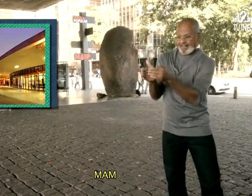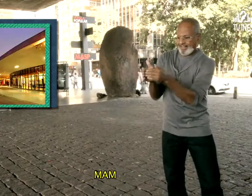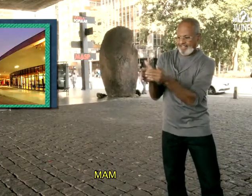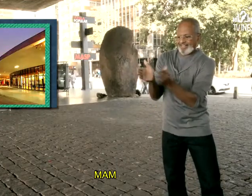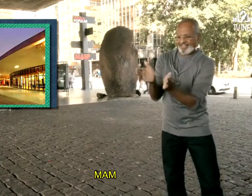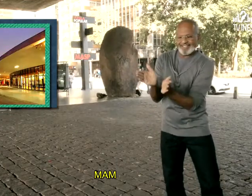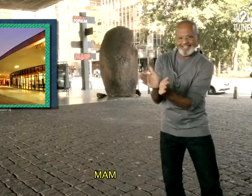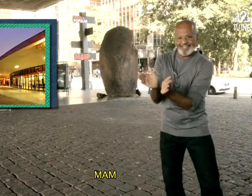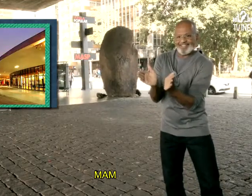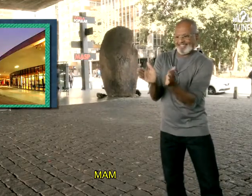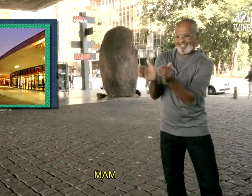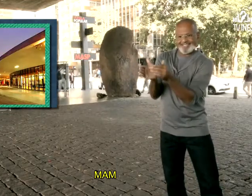Man.